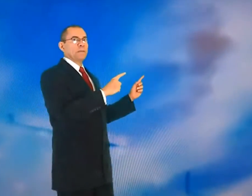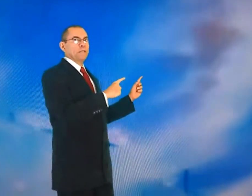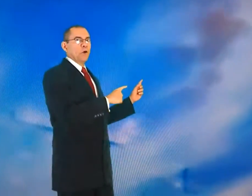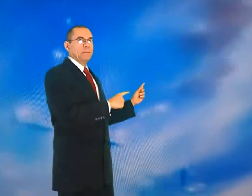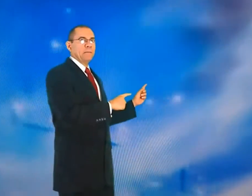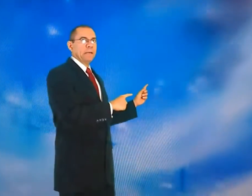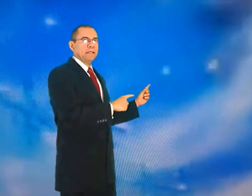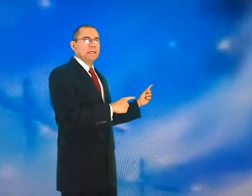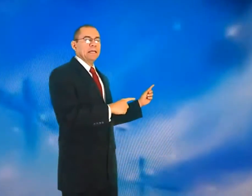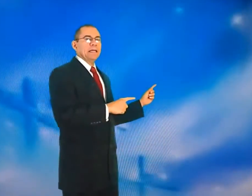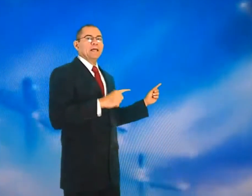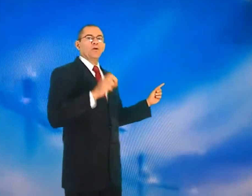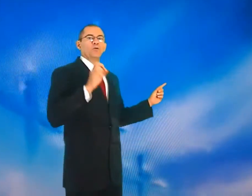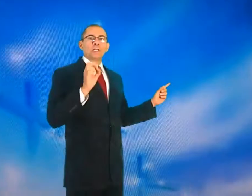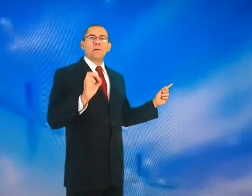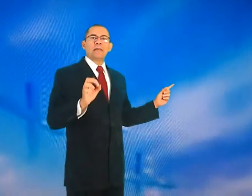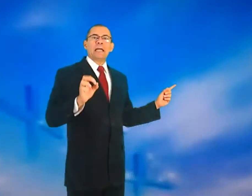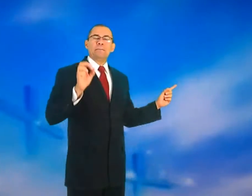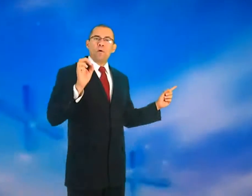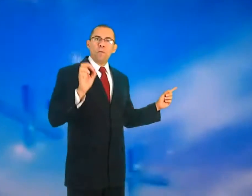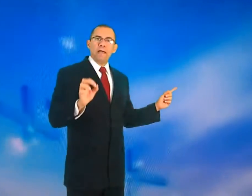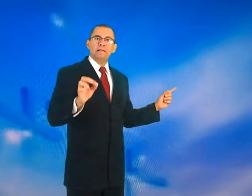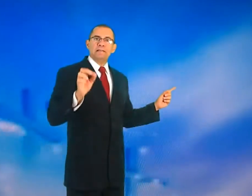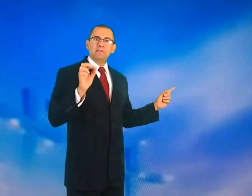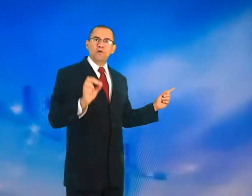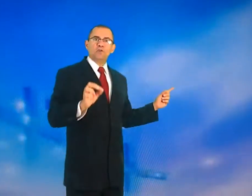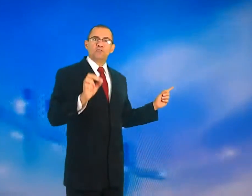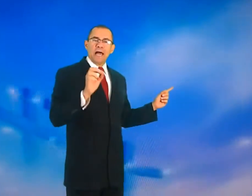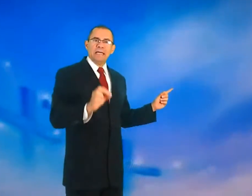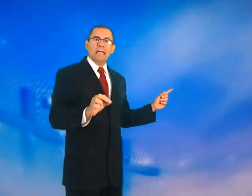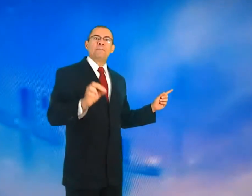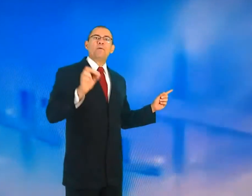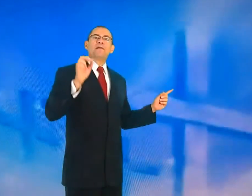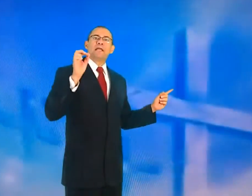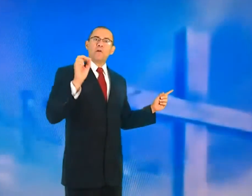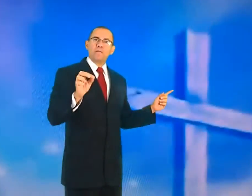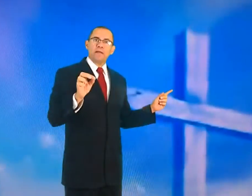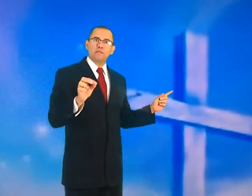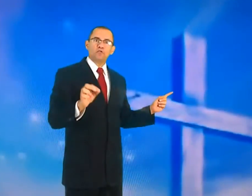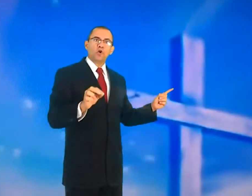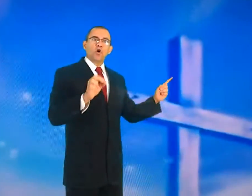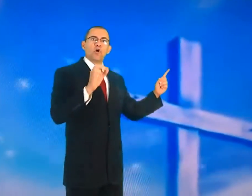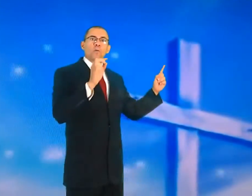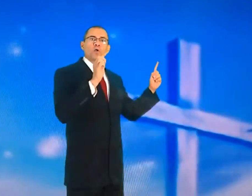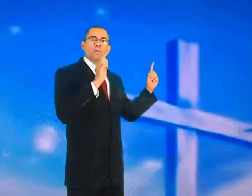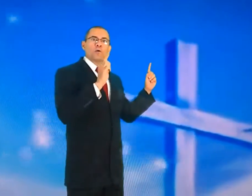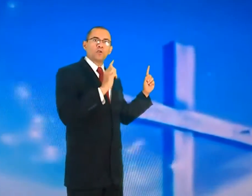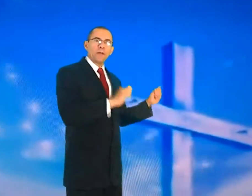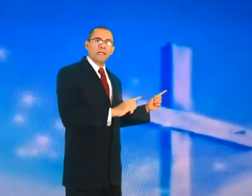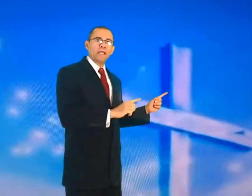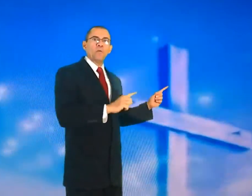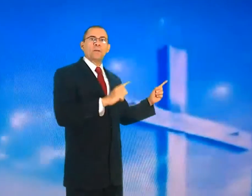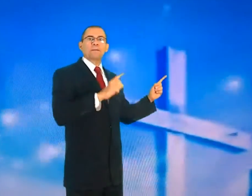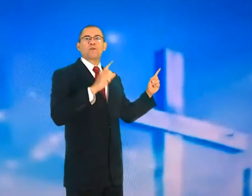contenido que va a ver usted el poder de dios hay el poder del nombre de jesús como los hemos sometido y como la